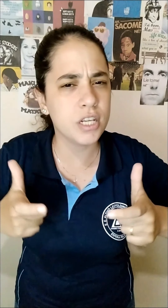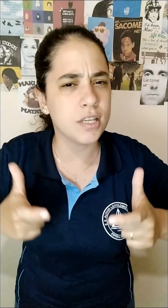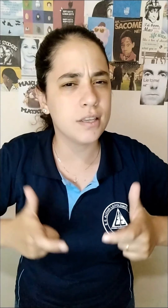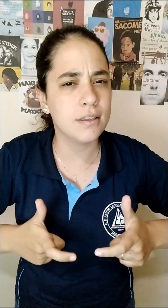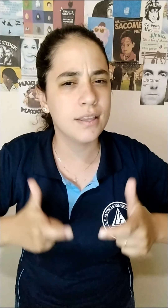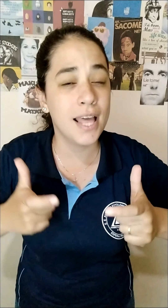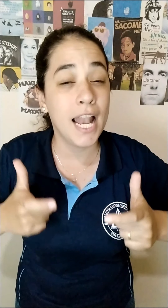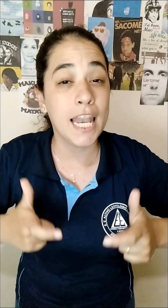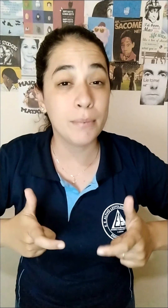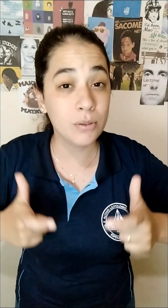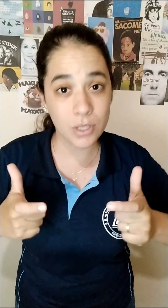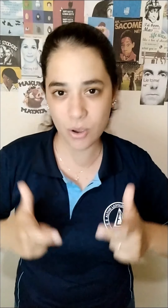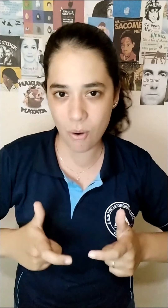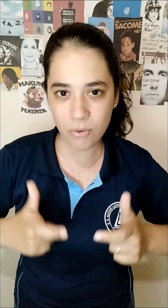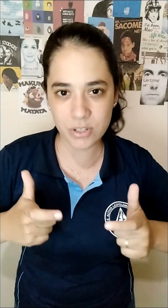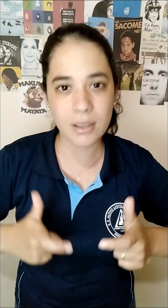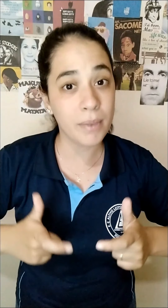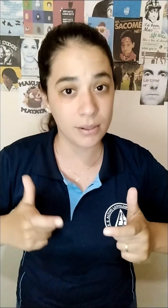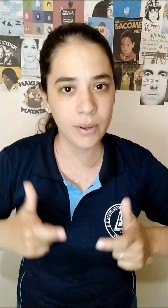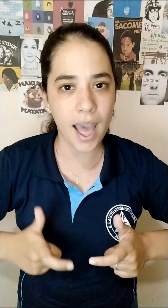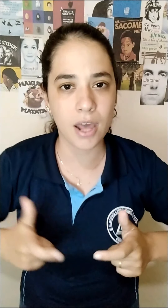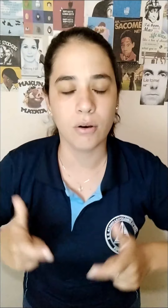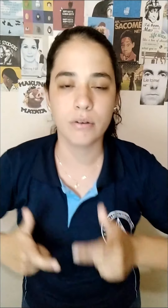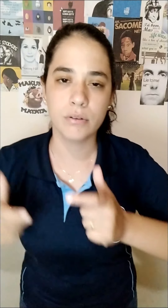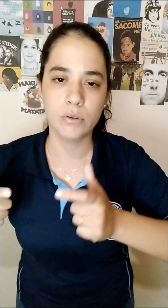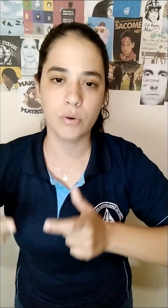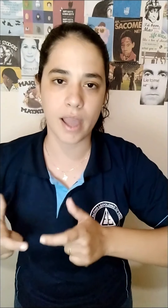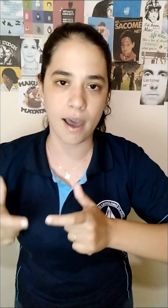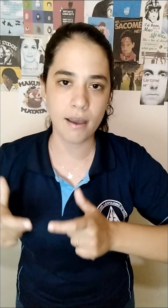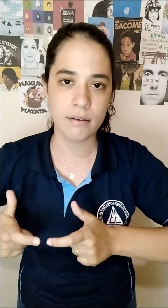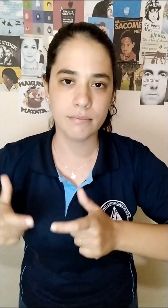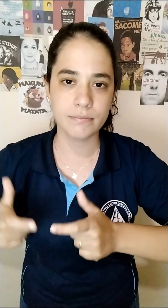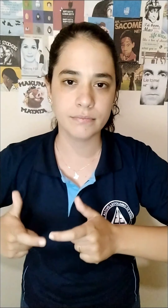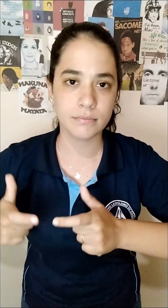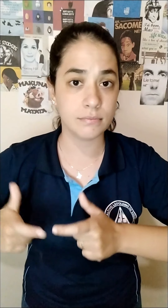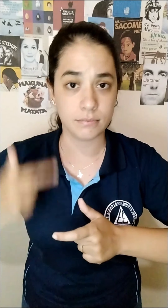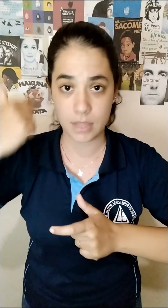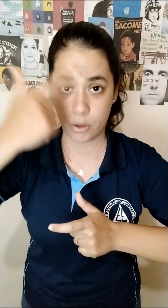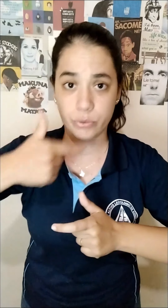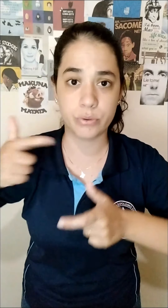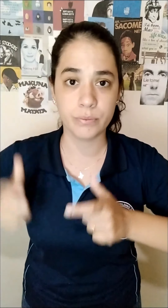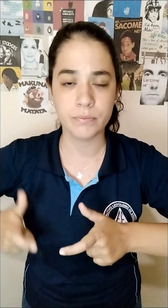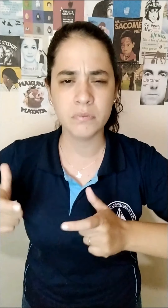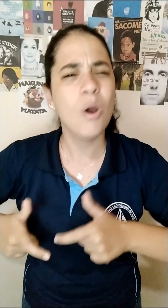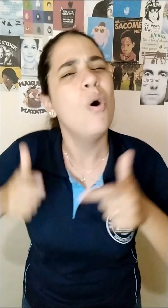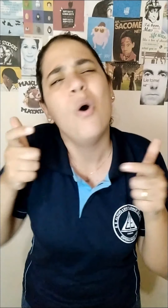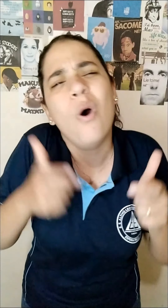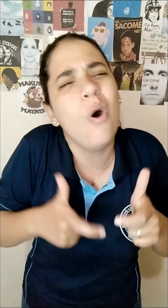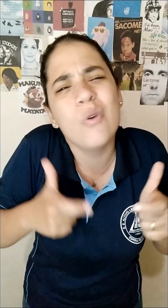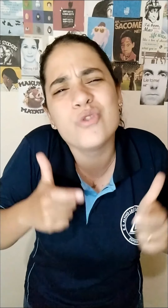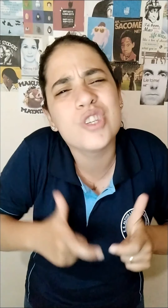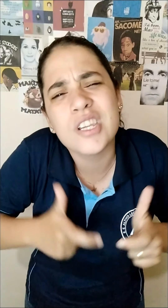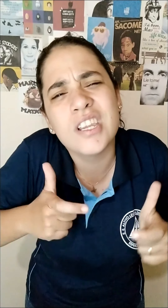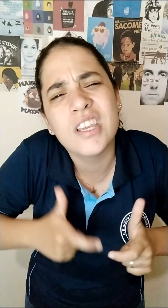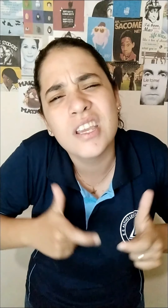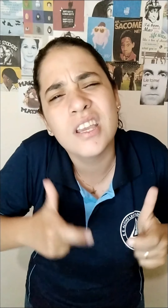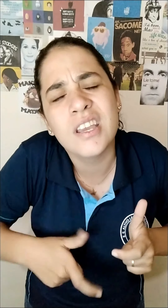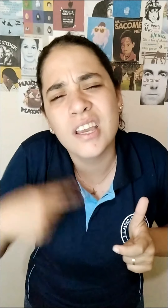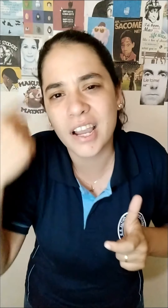Onde? Lembrando que onde também é lugar, ó. Lugar, neutro. Onde? Cara